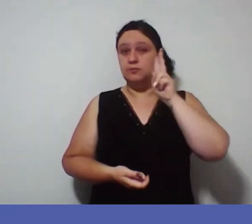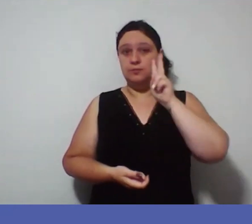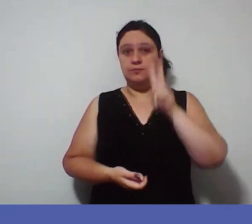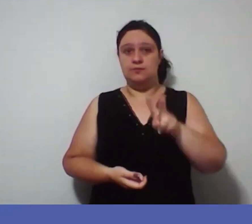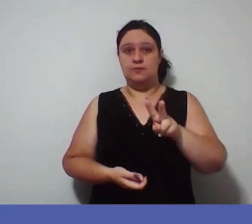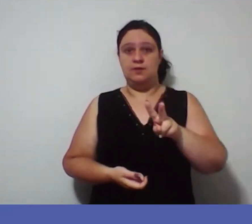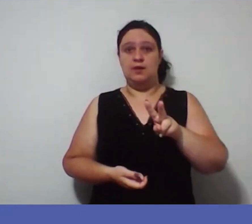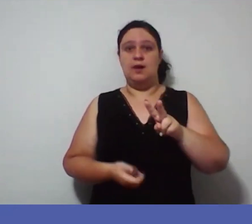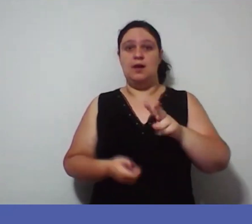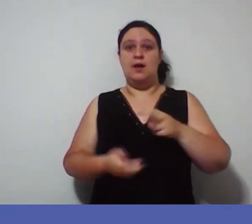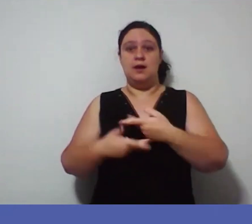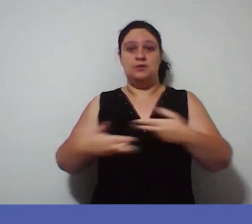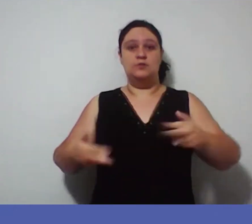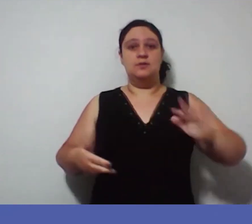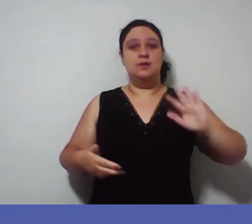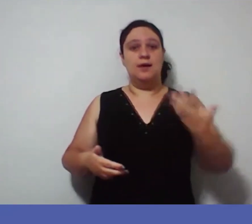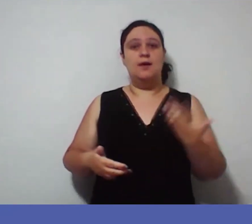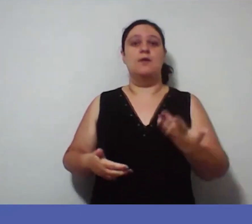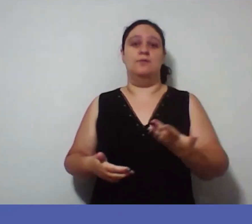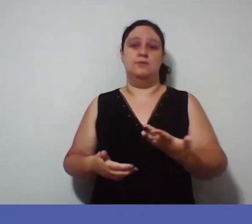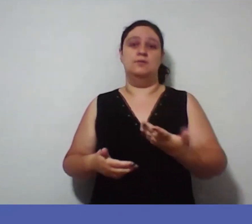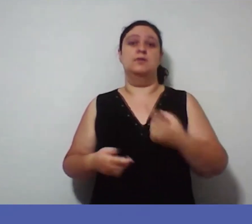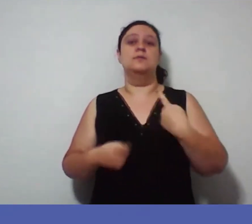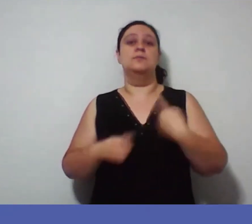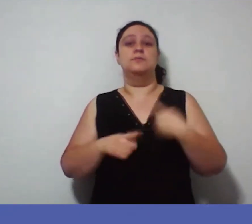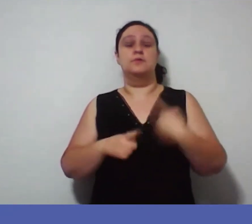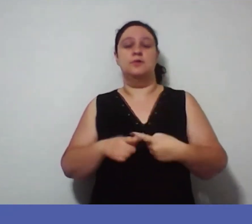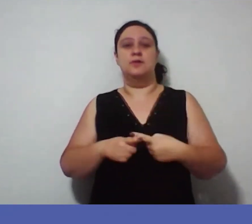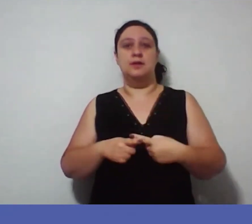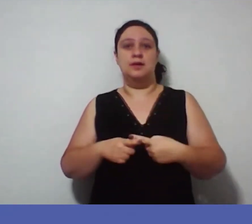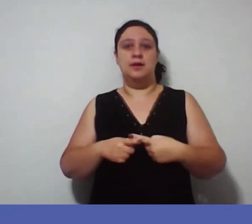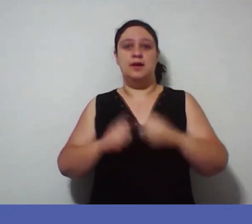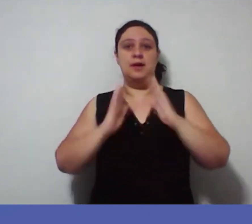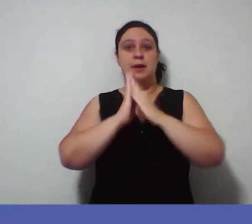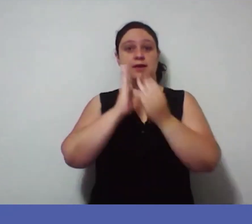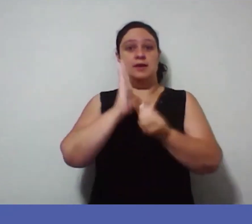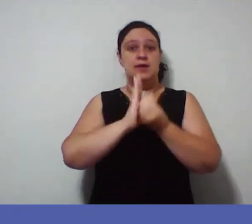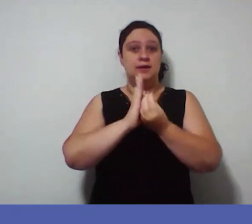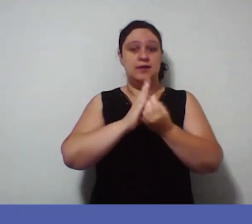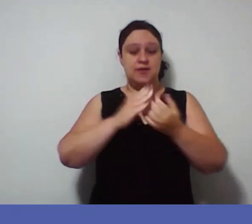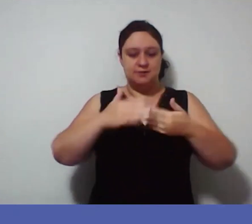acontecendo porque a igreja está avançando.